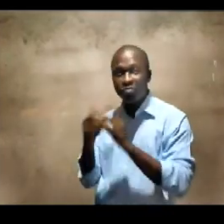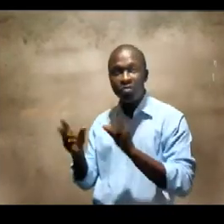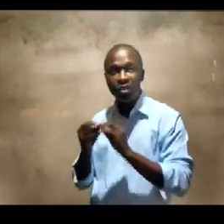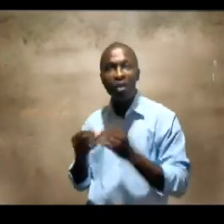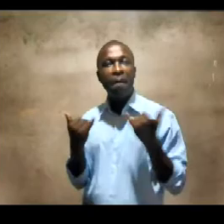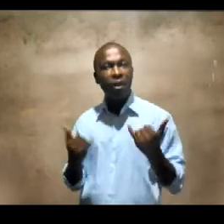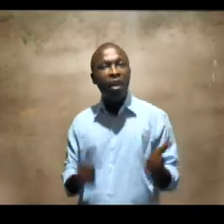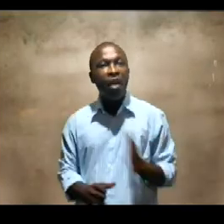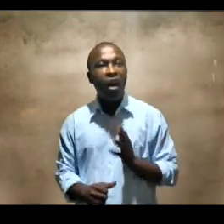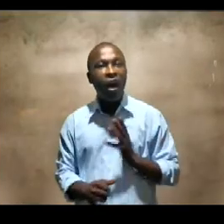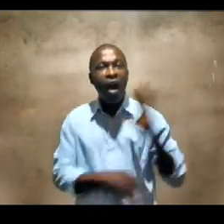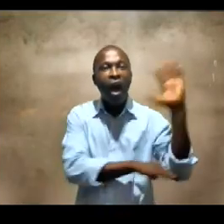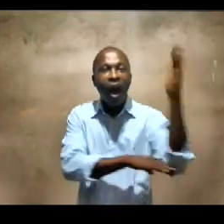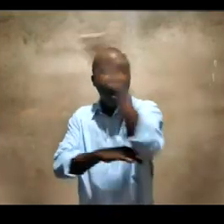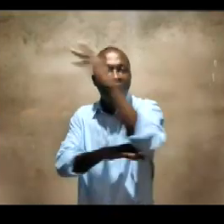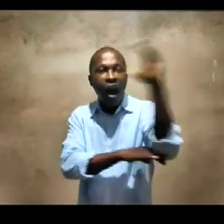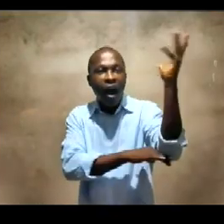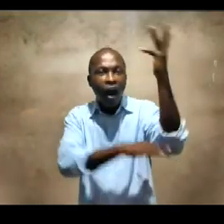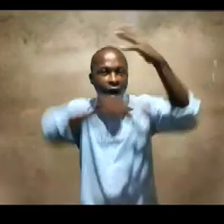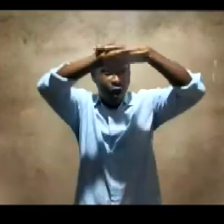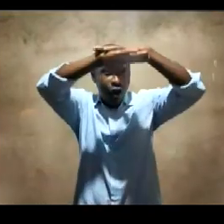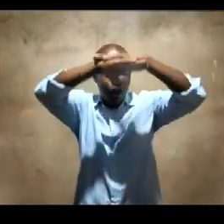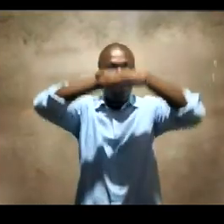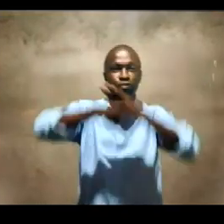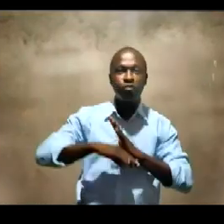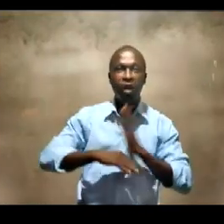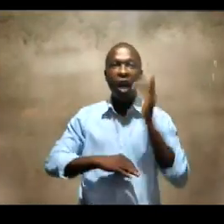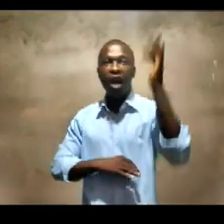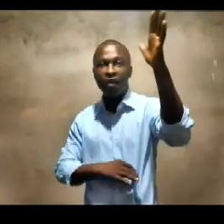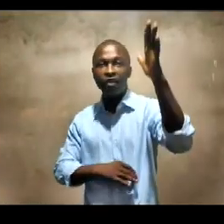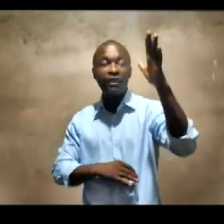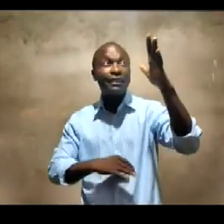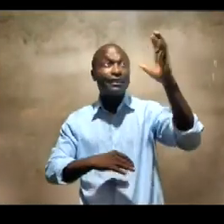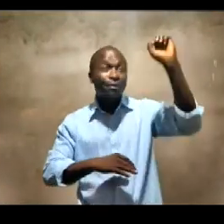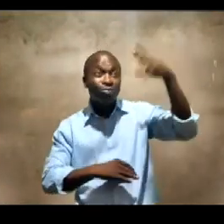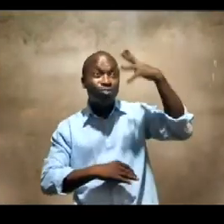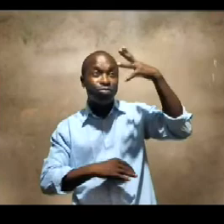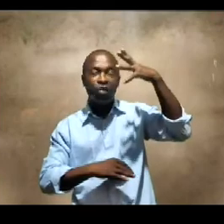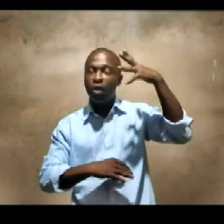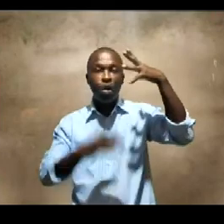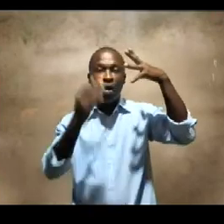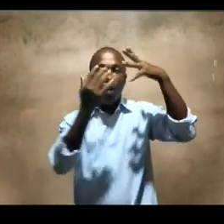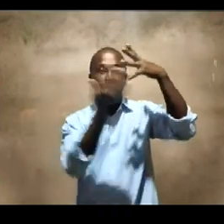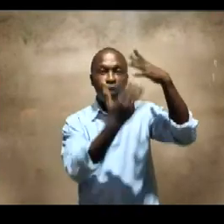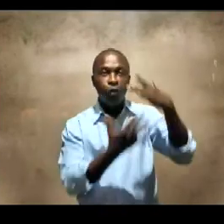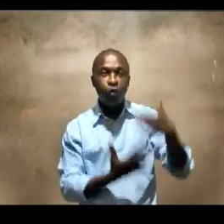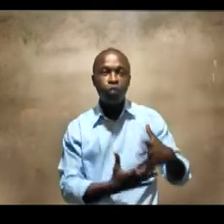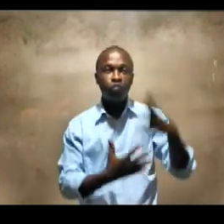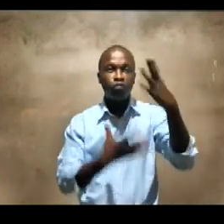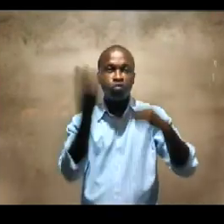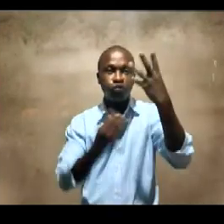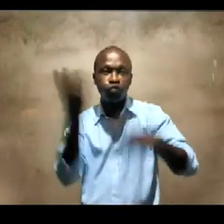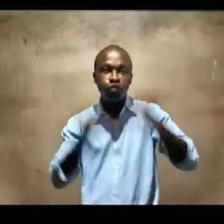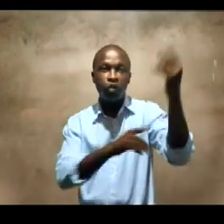puisque tous ces arbres vont maintenant perdre leurs feuilles et on n'aura même plus ce luxe que nous offre la nature. Il y a au moins